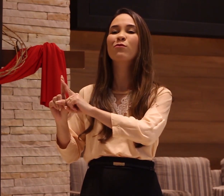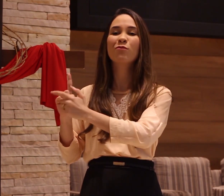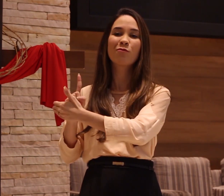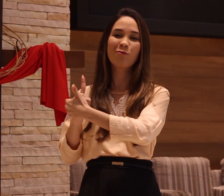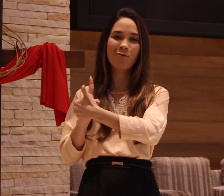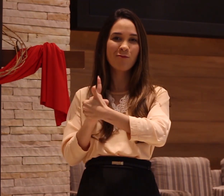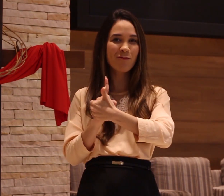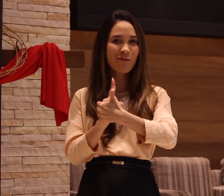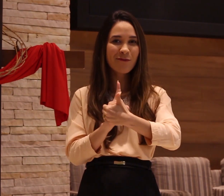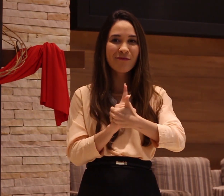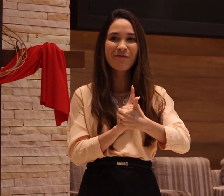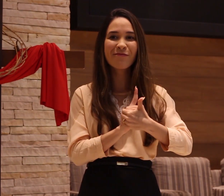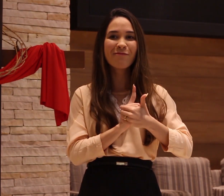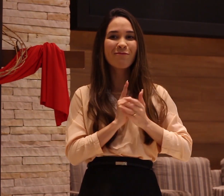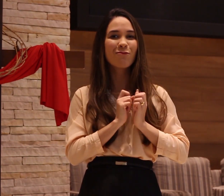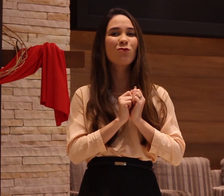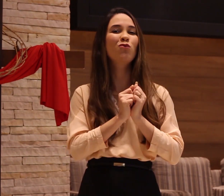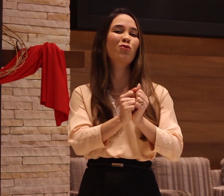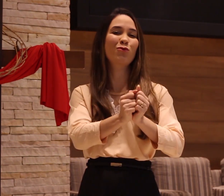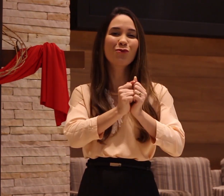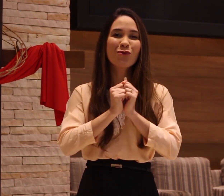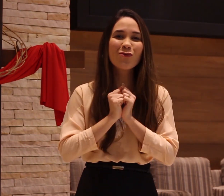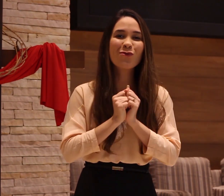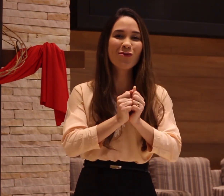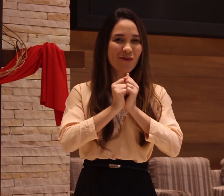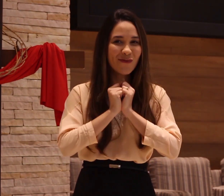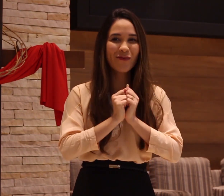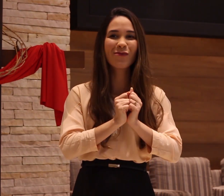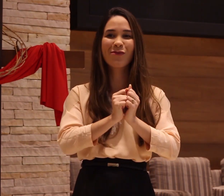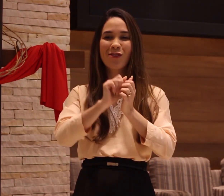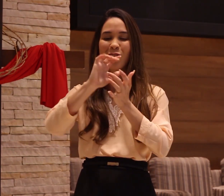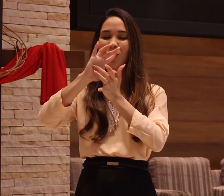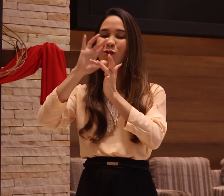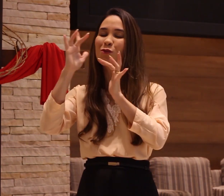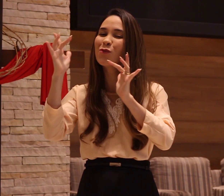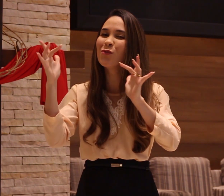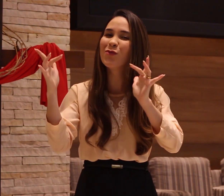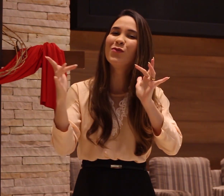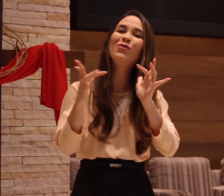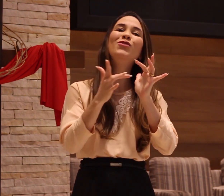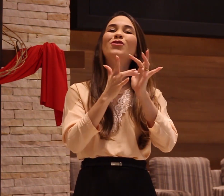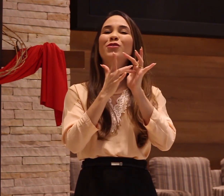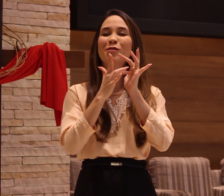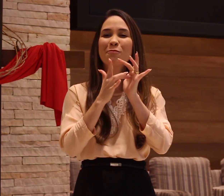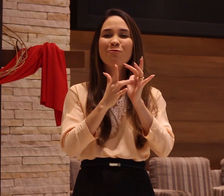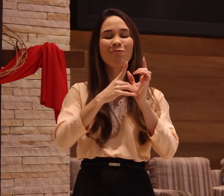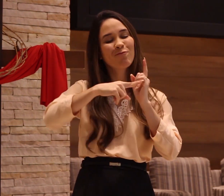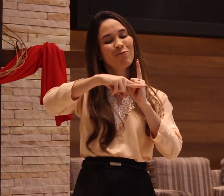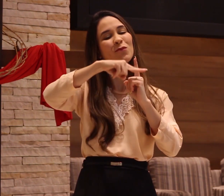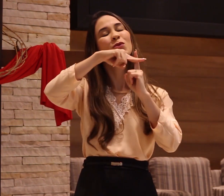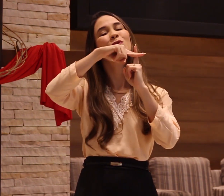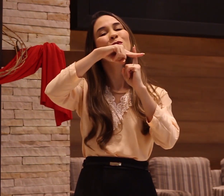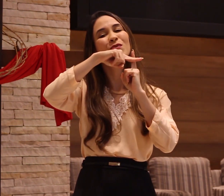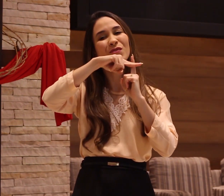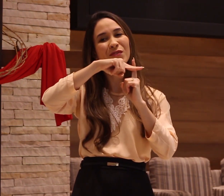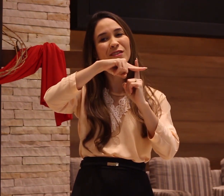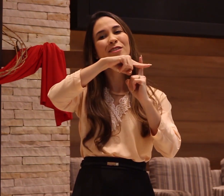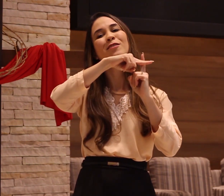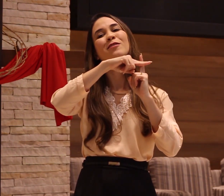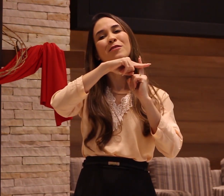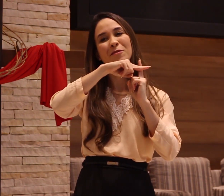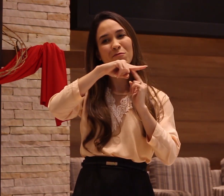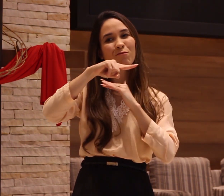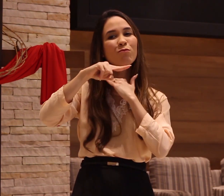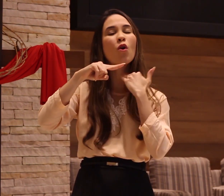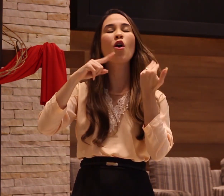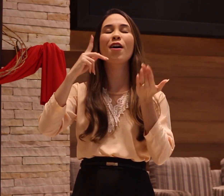salvar. O eterno amor morreu na cruz pra viver completo eternamente em